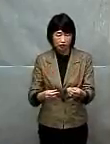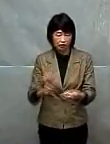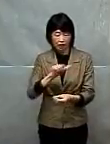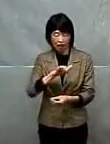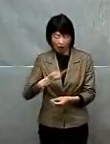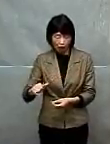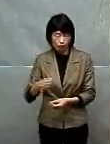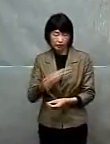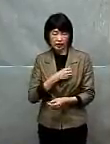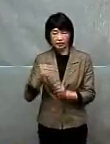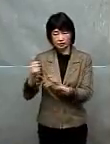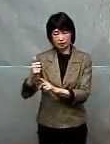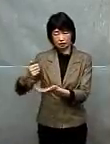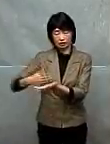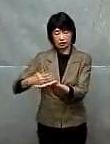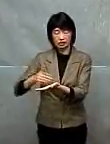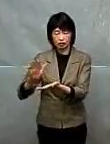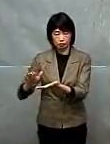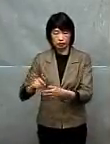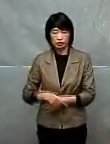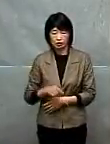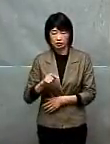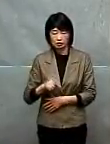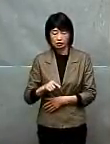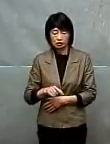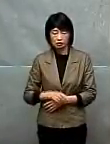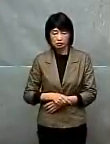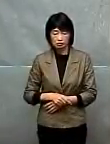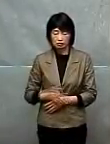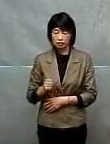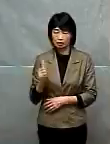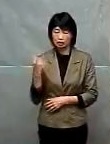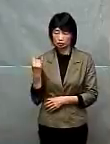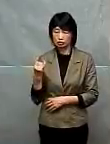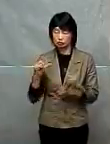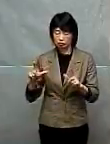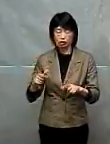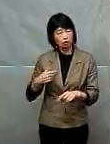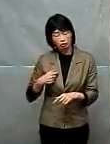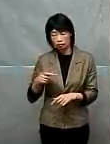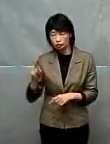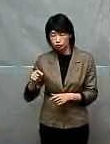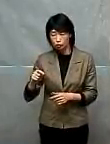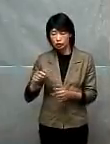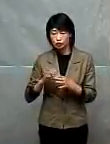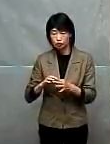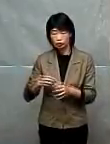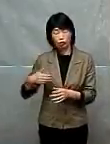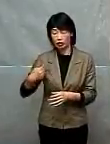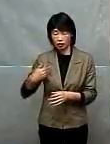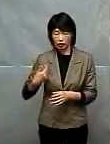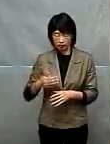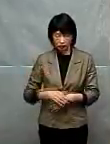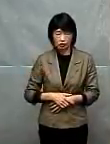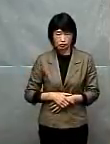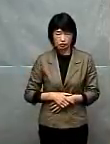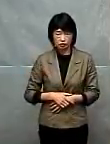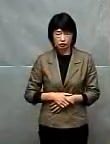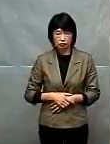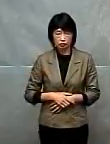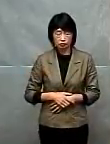こに書かれていたこの10月21 日のそれは全くわからないですね。私はそれ、見てもおりません